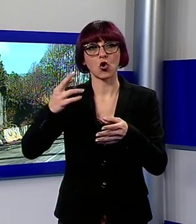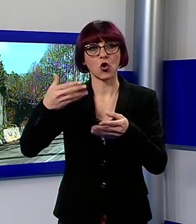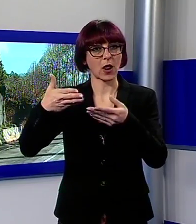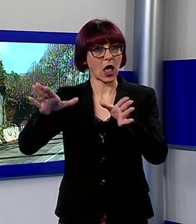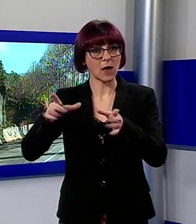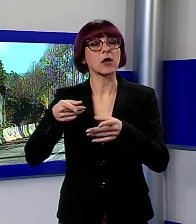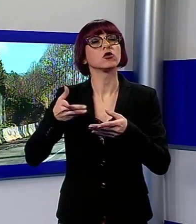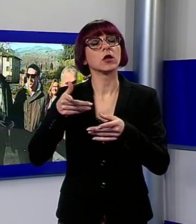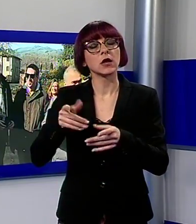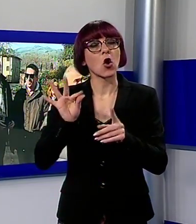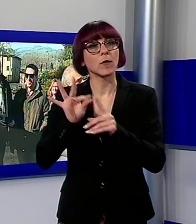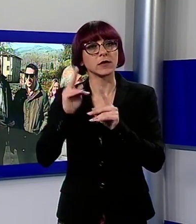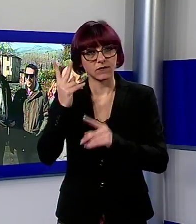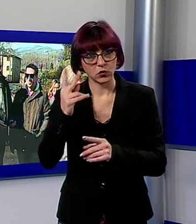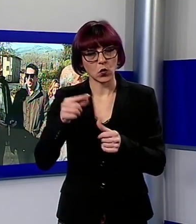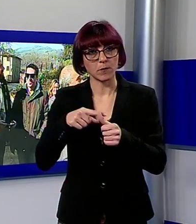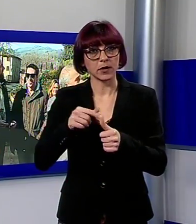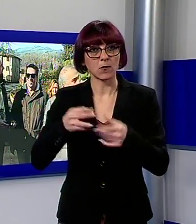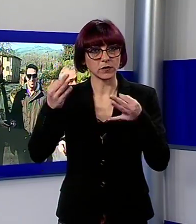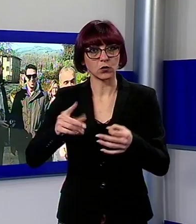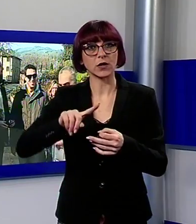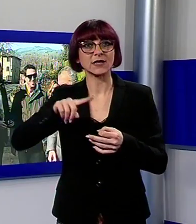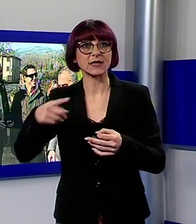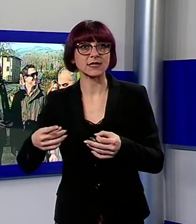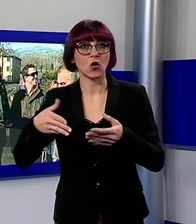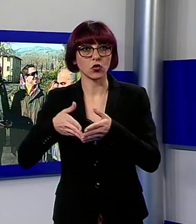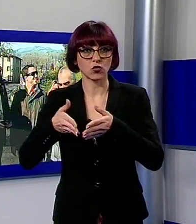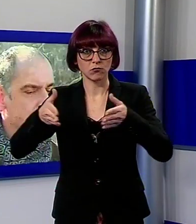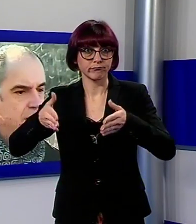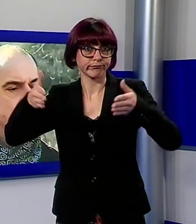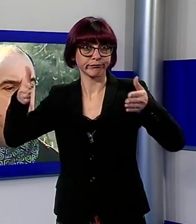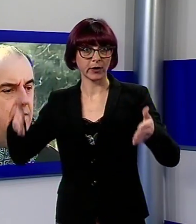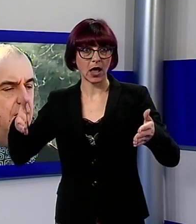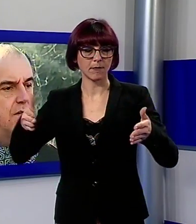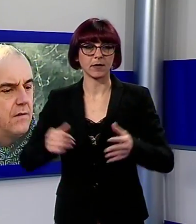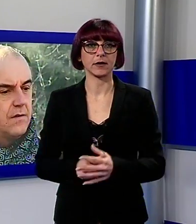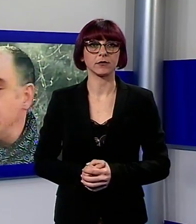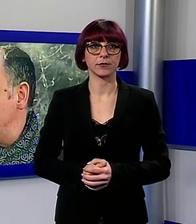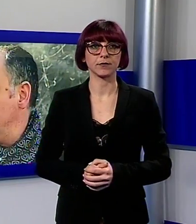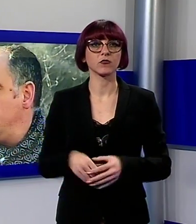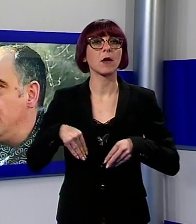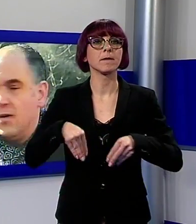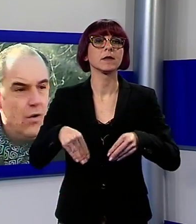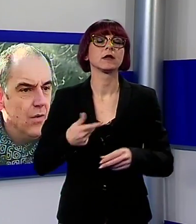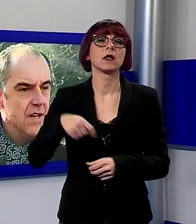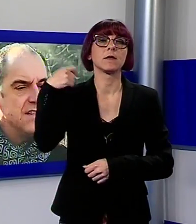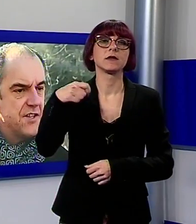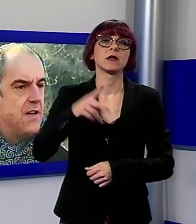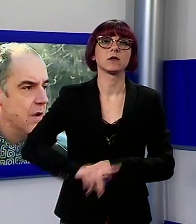e Pescaglia. La consegna ufficiale del cantiere è avvenuta alla presenza del presidente della provincia Luca Menesini e del sindaco di Pescaglia